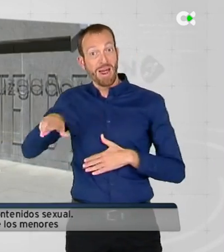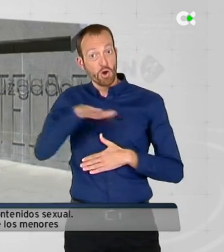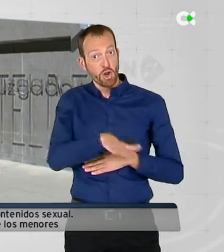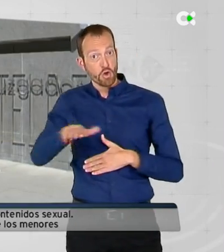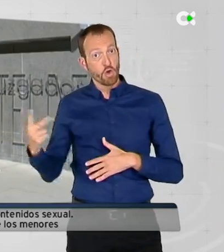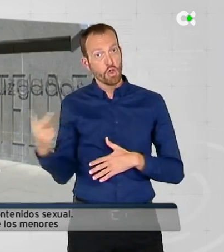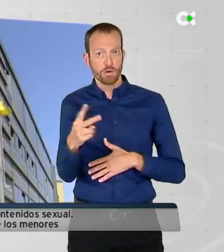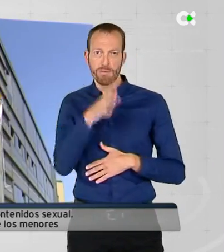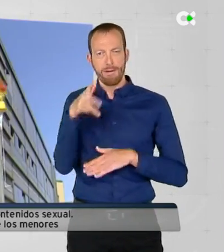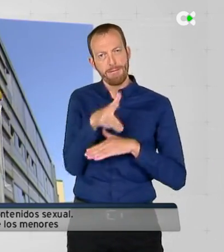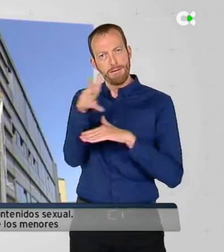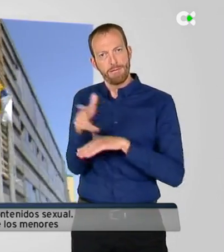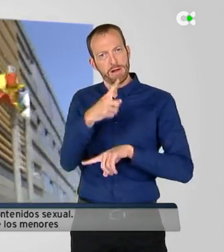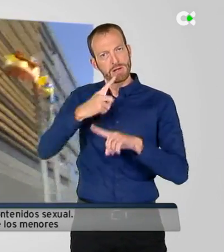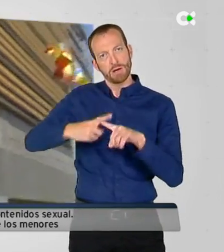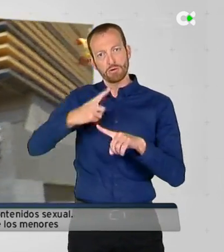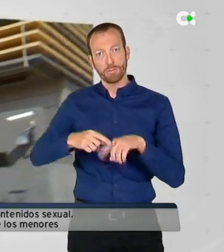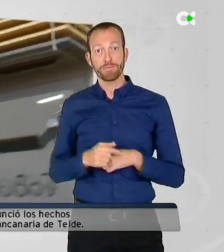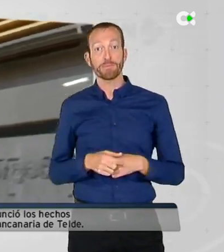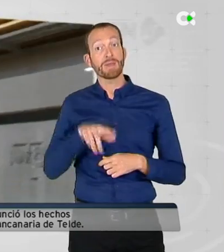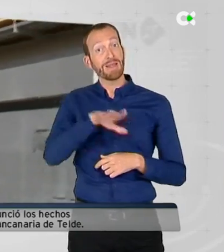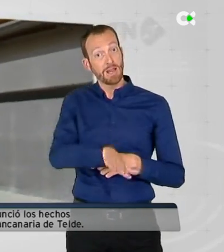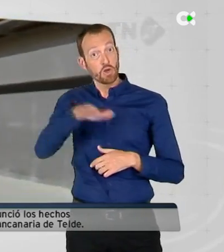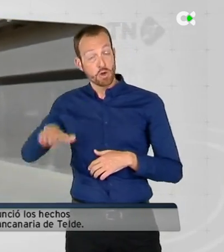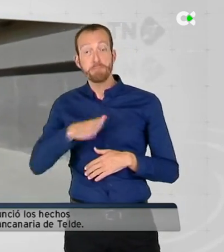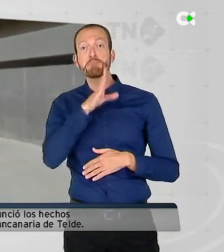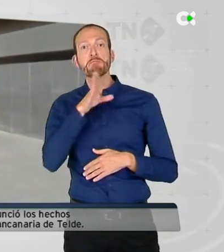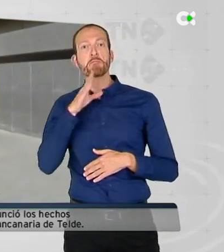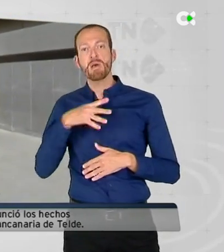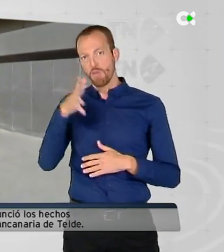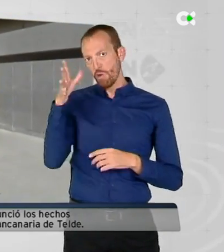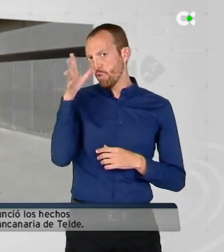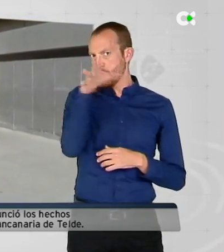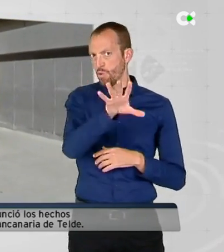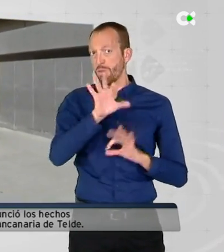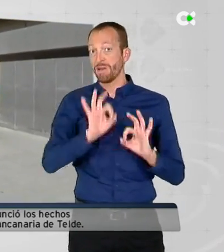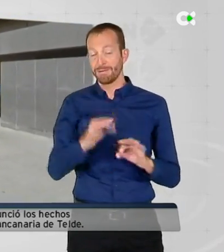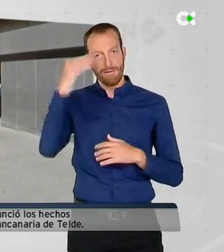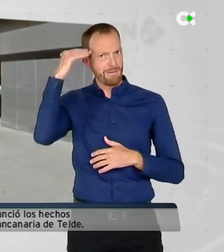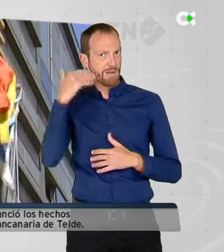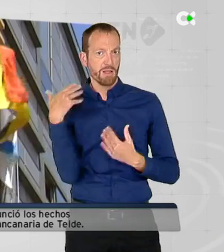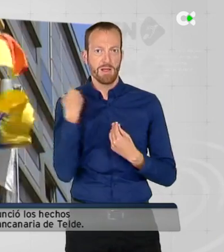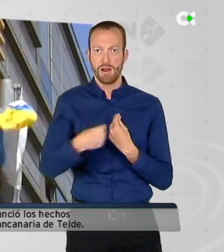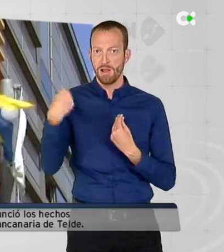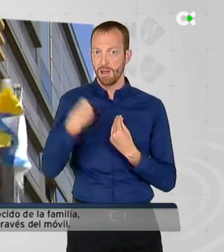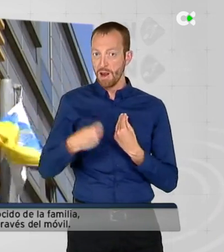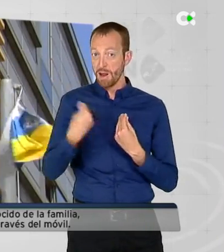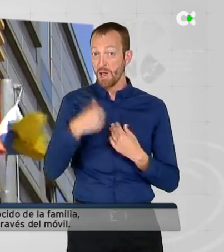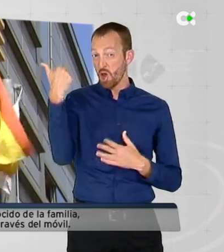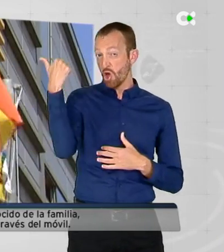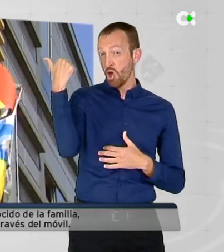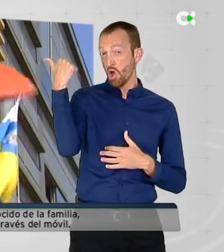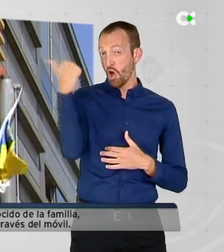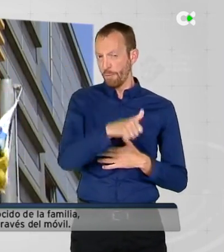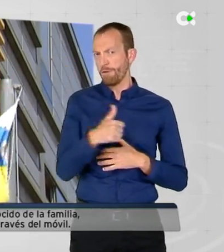imágenes de contenido sexual. La madre de los menores fue la que denunció los hechos en la localidad Gran Canaria de Telde. El detenido